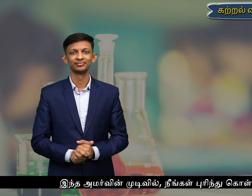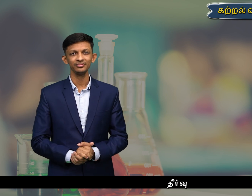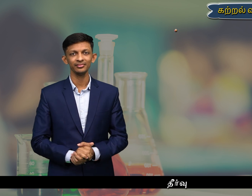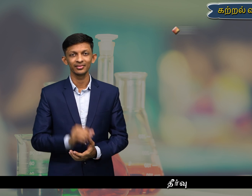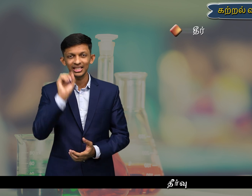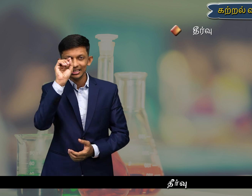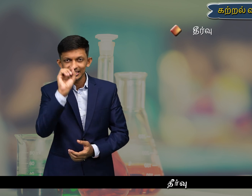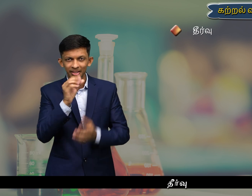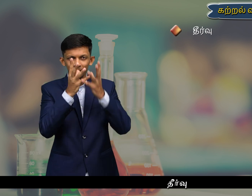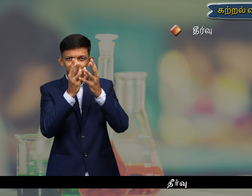கரைசல்கள்,